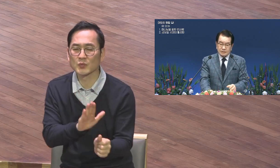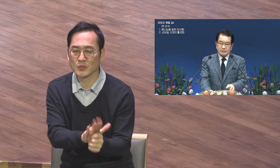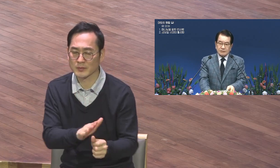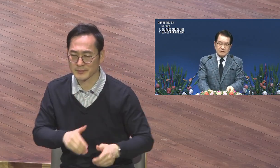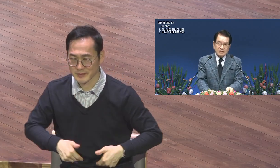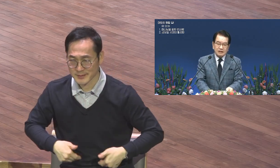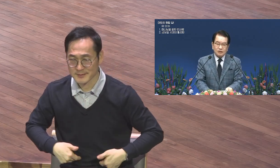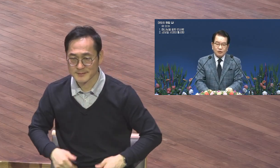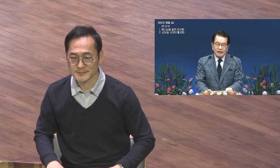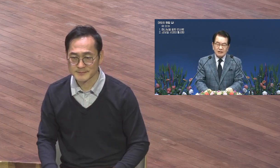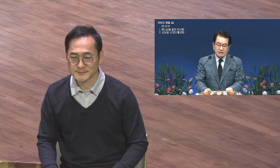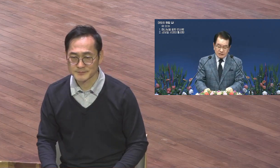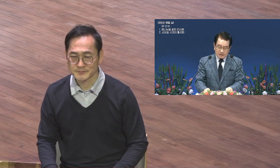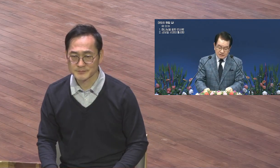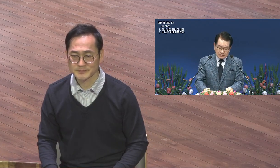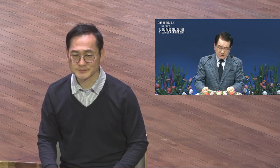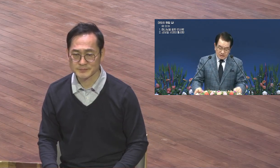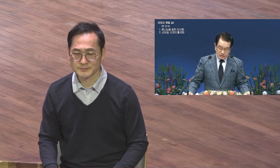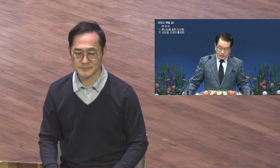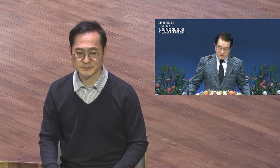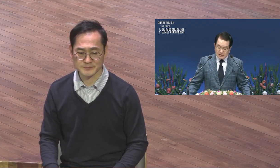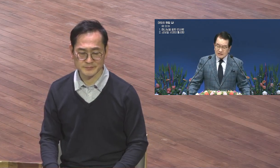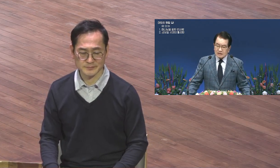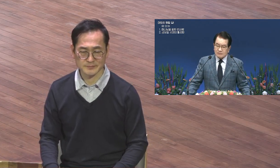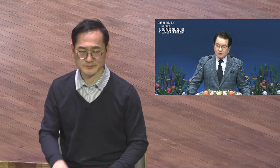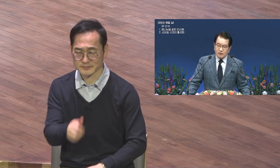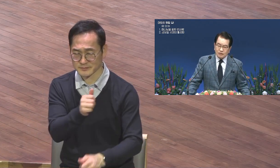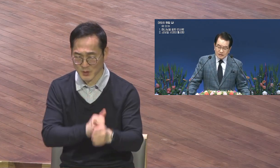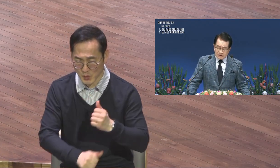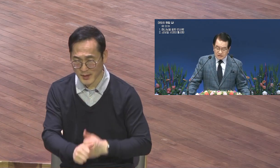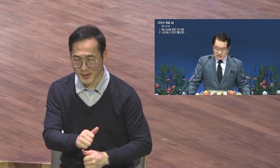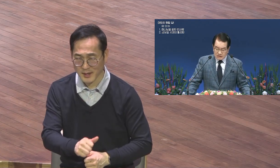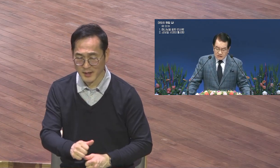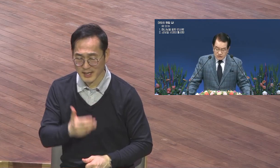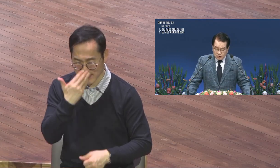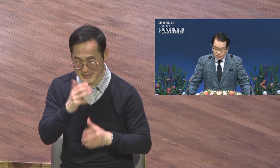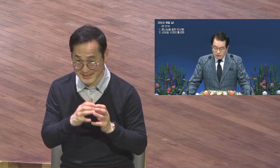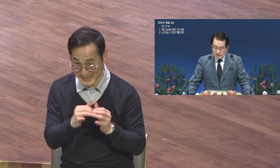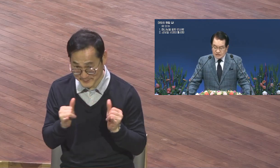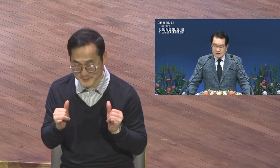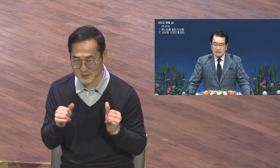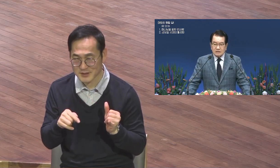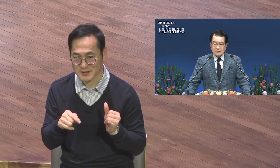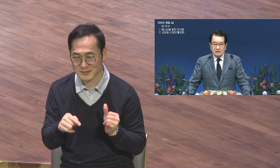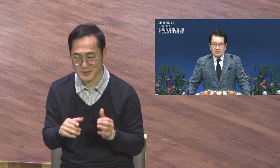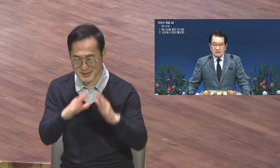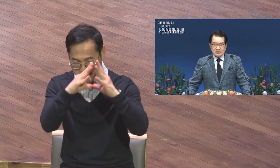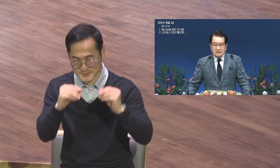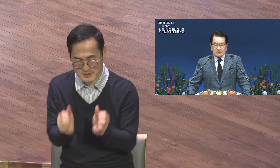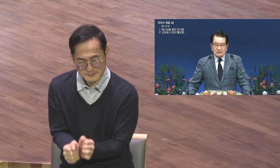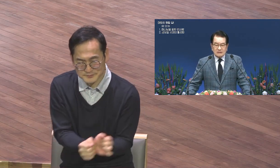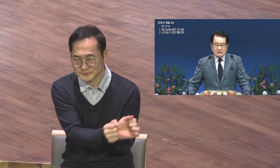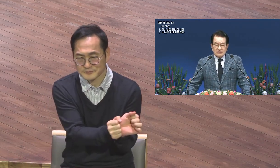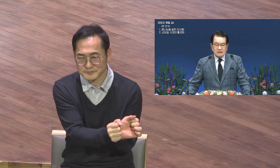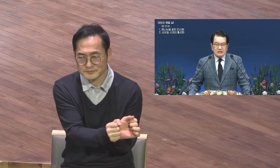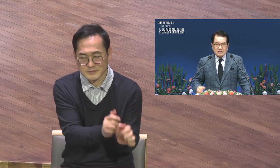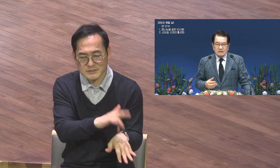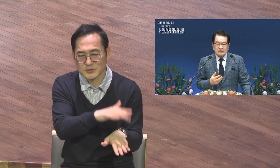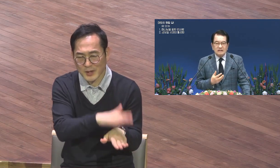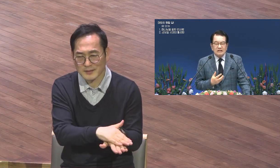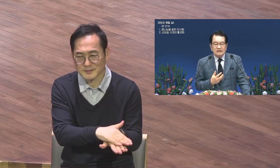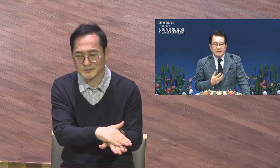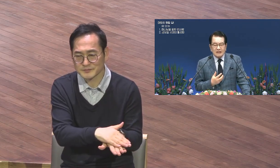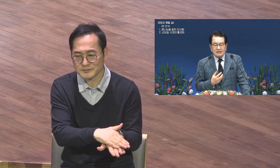놓치면 어떻게 돼요? 노예 근성, 광야 근성, 포로 근성, 속국 근성,